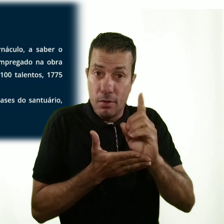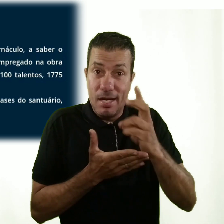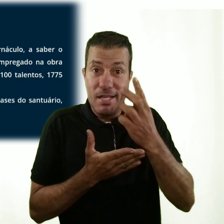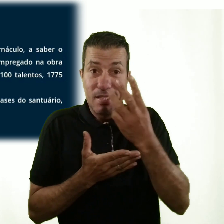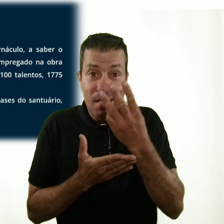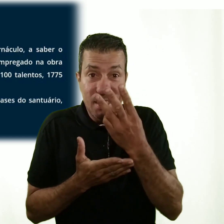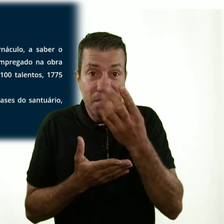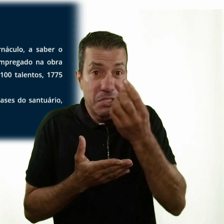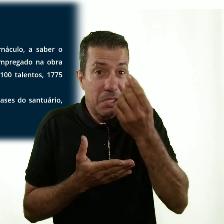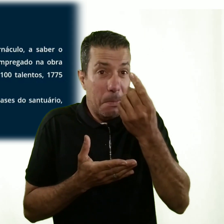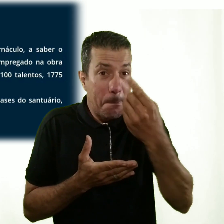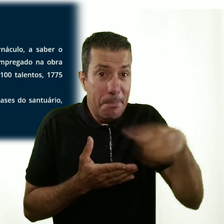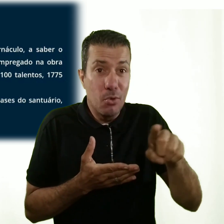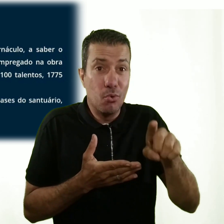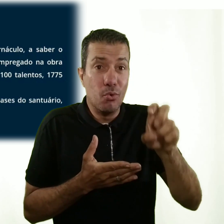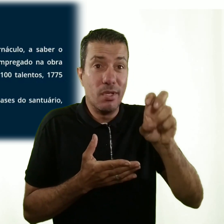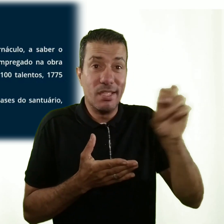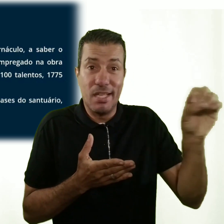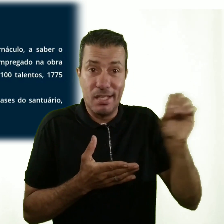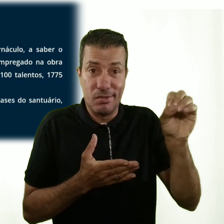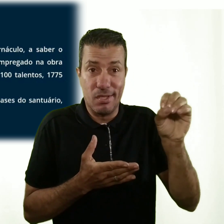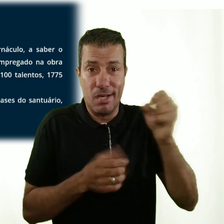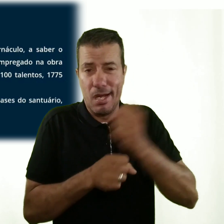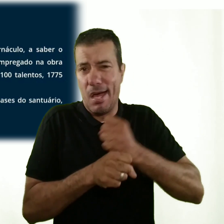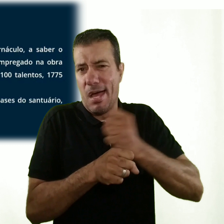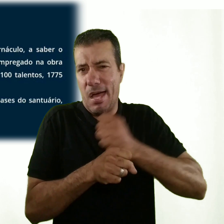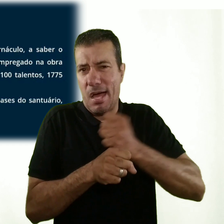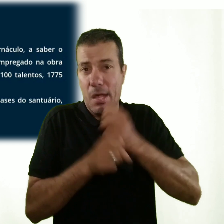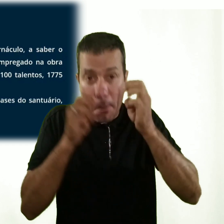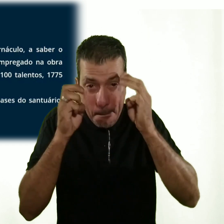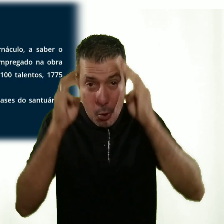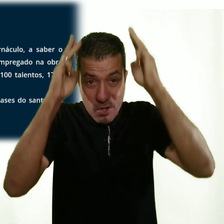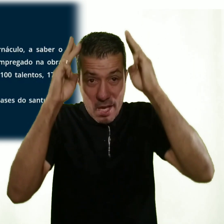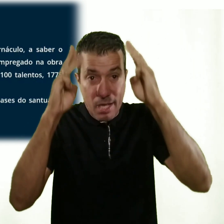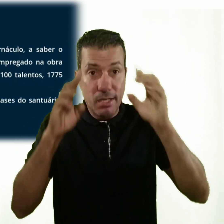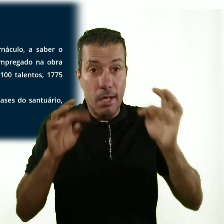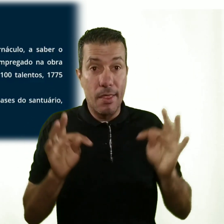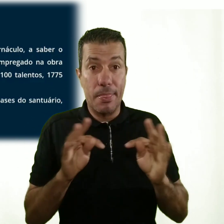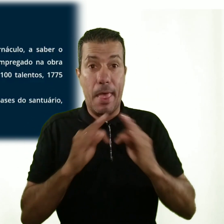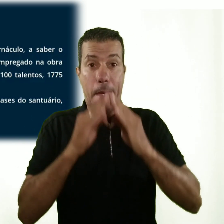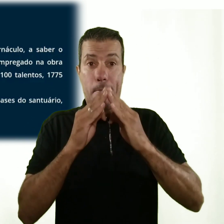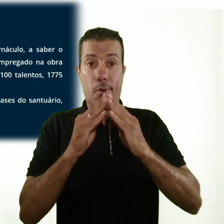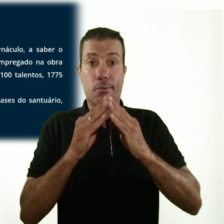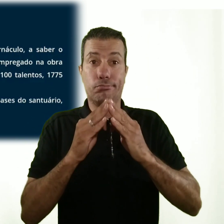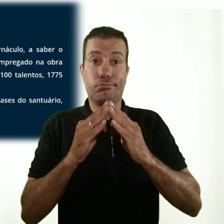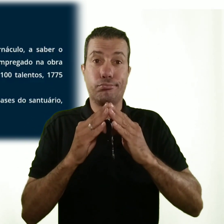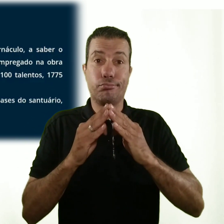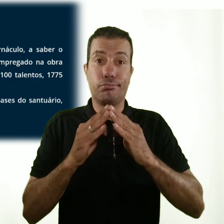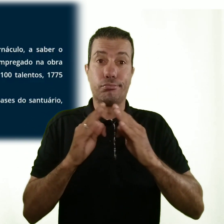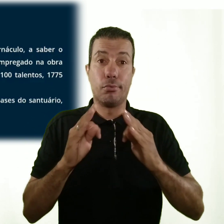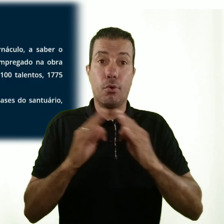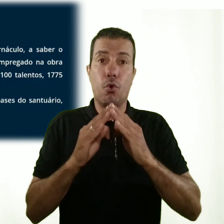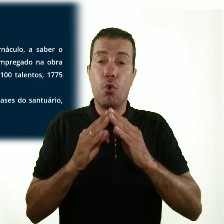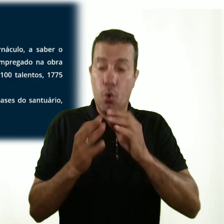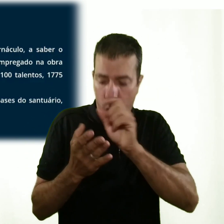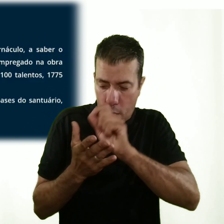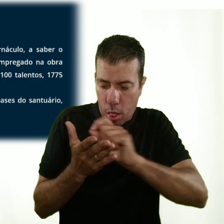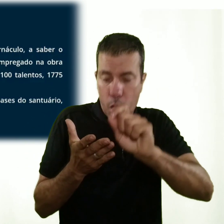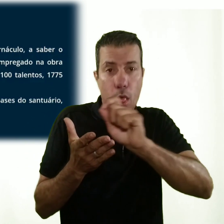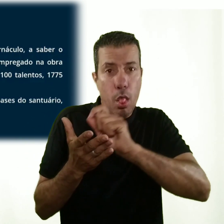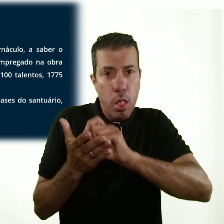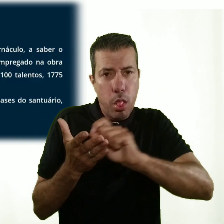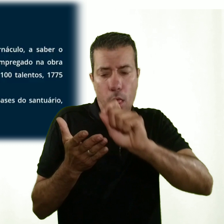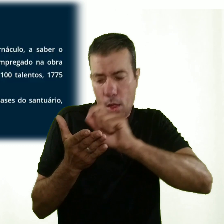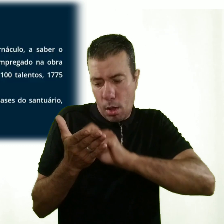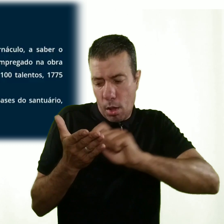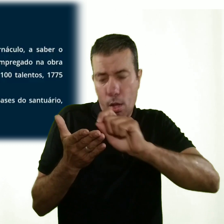anos também. Quando Moisés construiu o seu templo, ele tomou nota de tudo que foi gasto